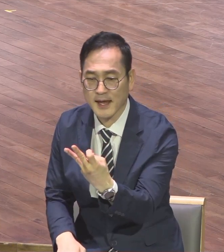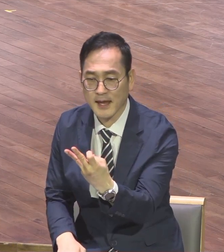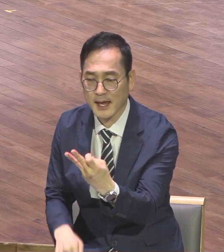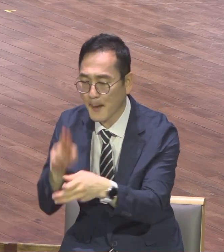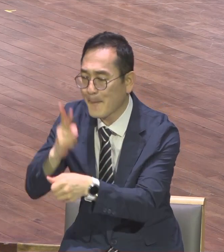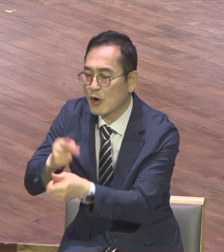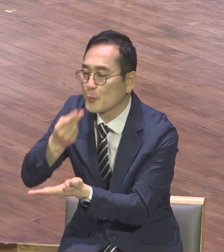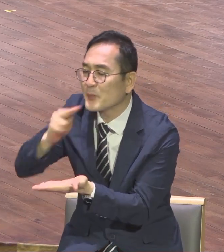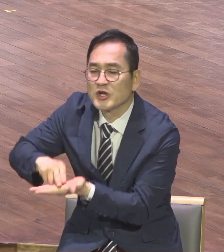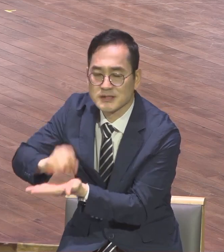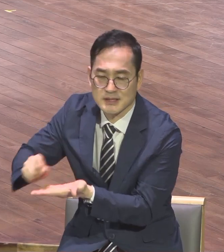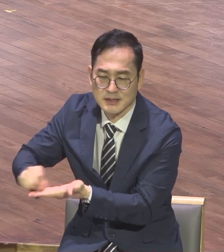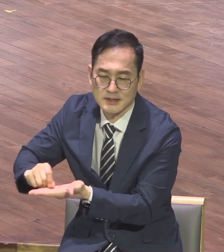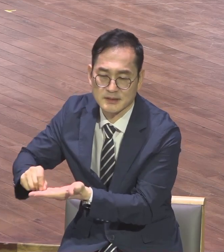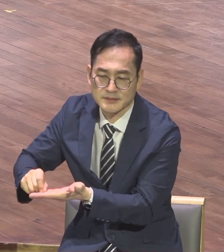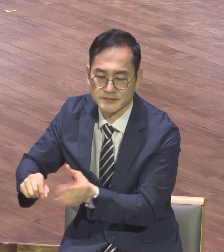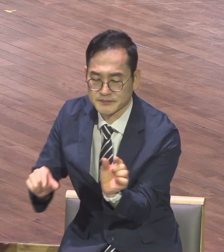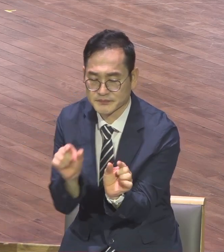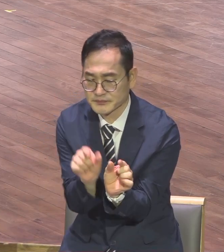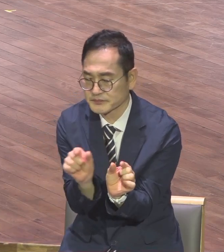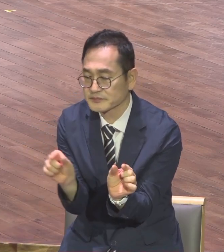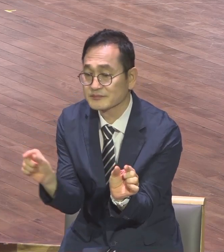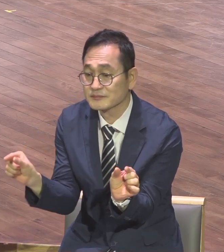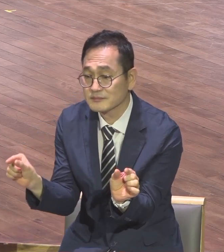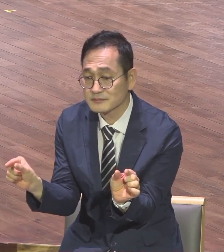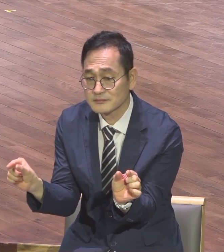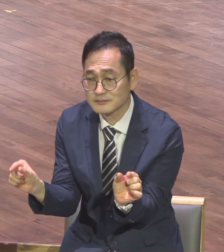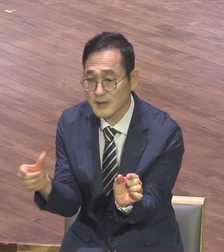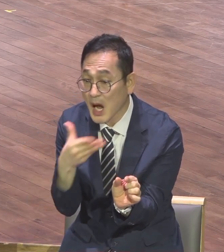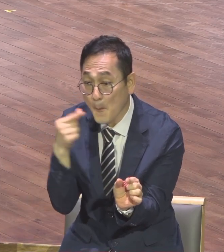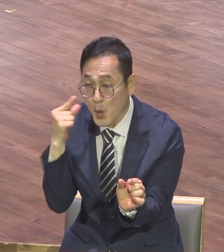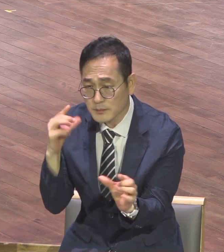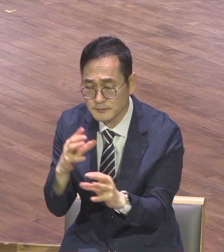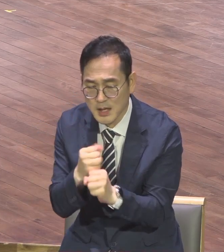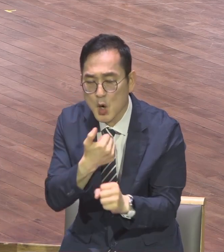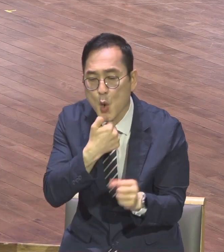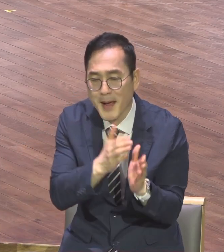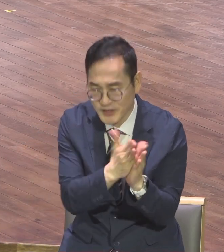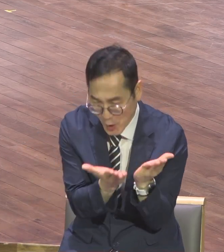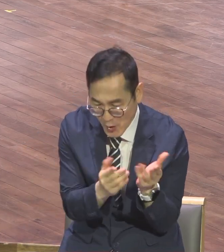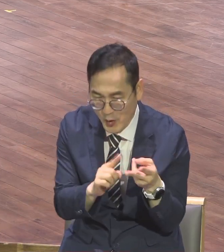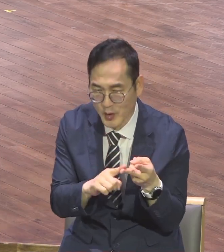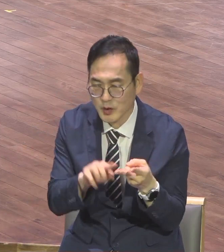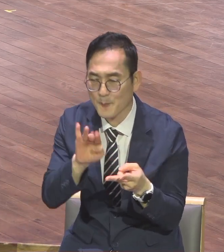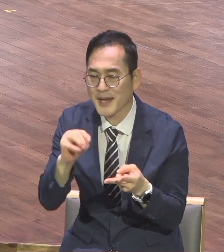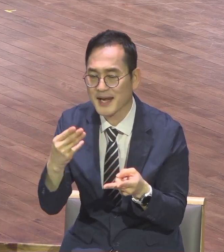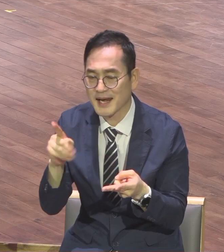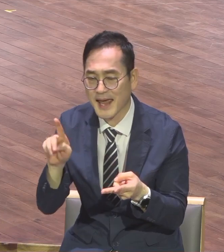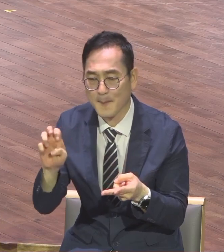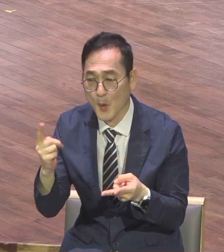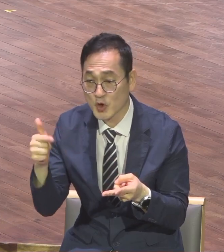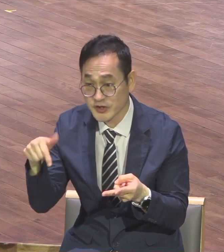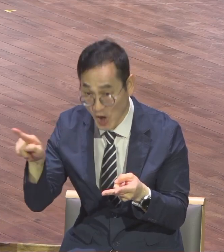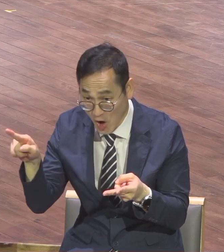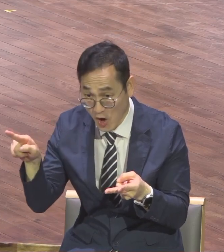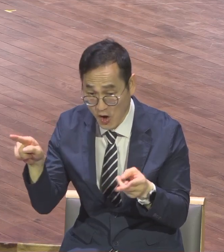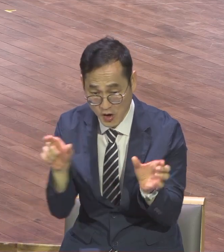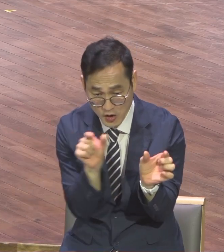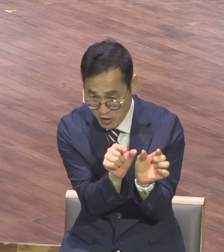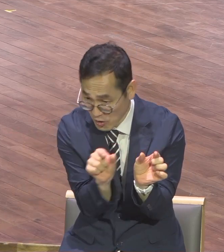성경의 순서대로 보면 복음의 액기스가 담긴 로마서부터 시작해서 빌레몬서까지 바울